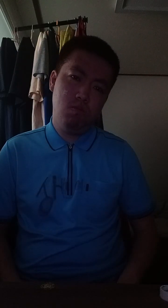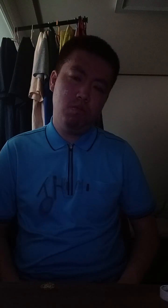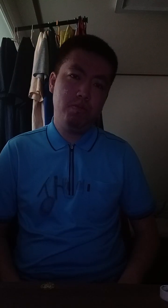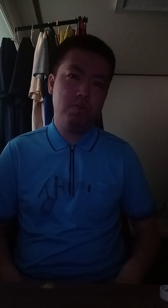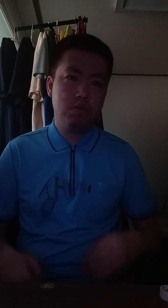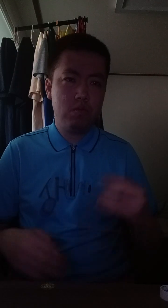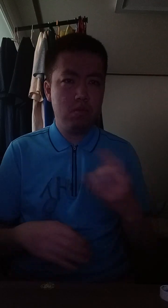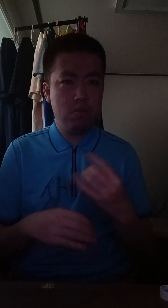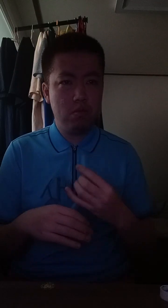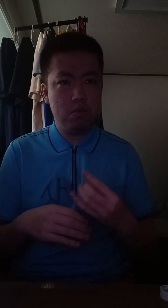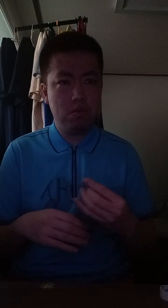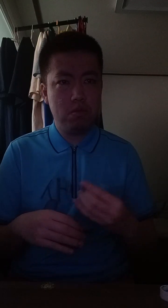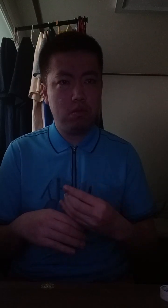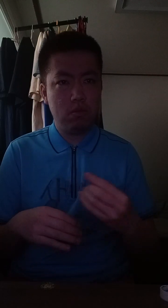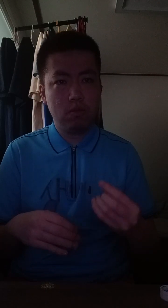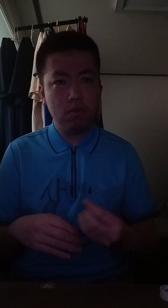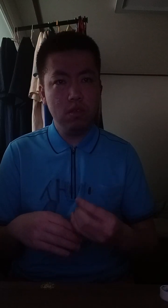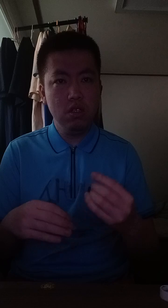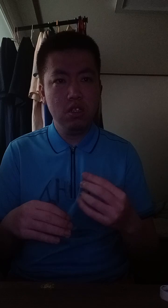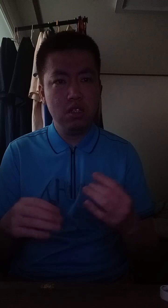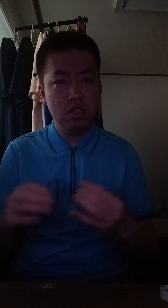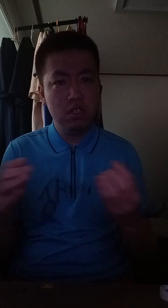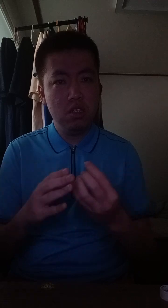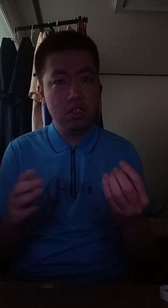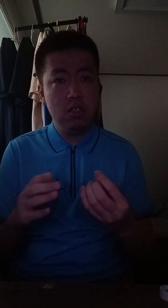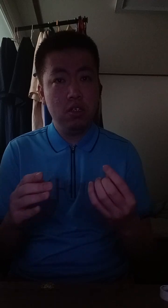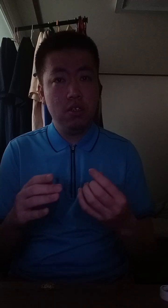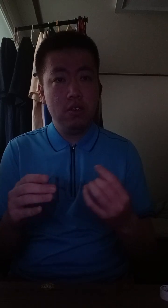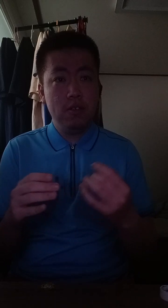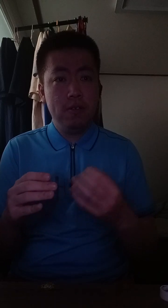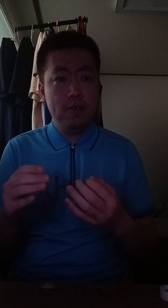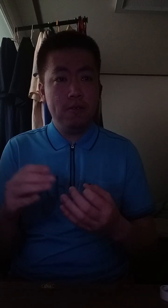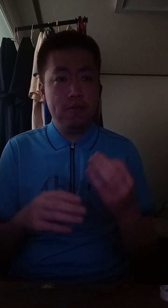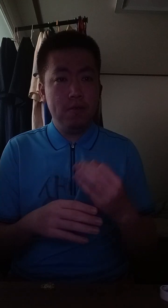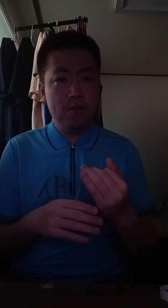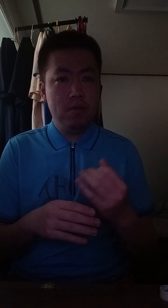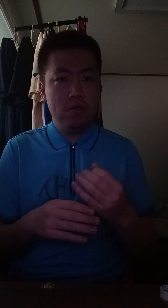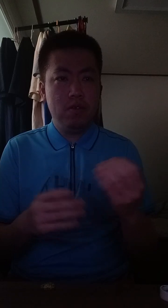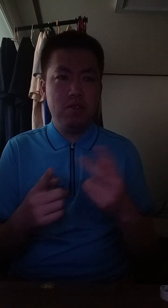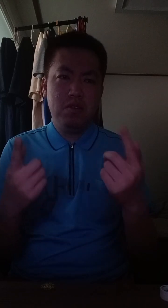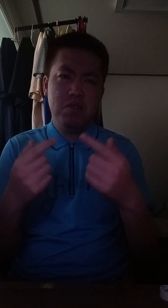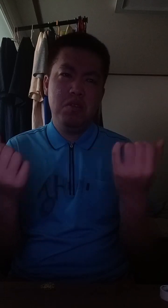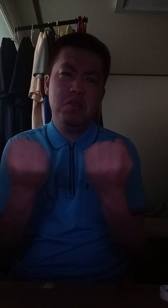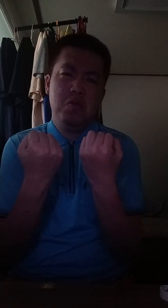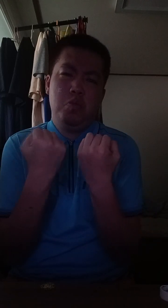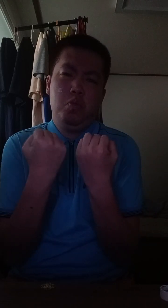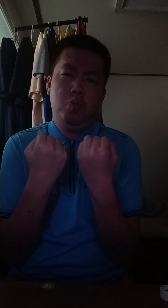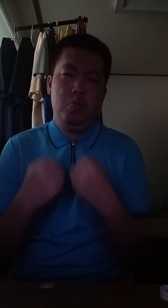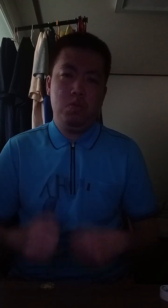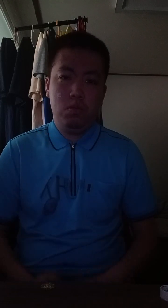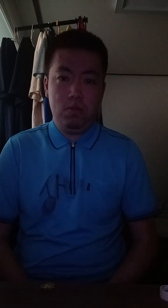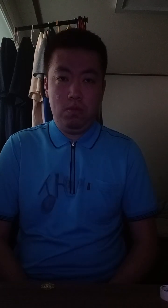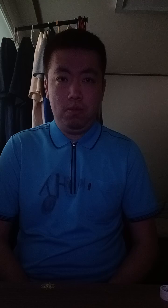못 보고서는 그냥 혹시 문이 닫히고 그냥 갈 수도 있는 상황이었잖아요. 그게 가장 무서웠어요.